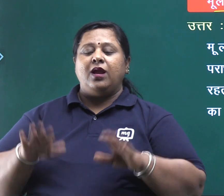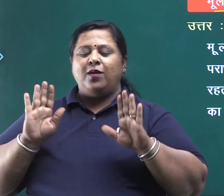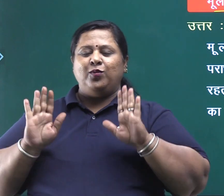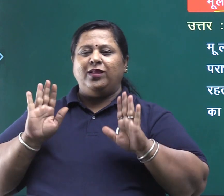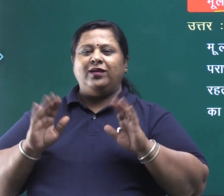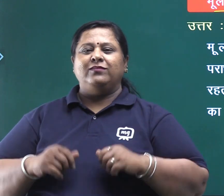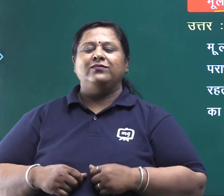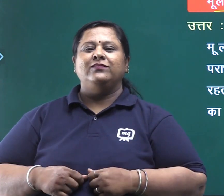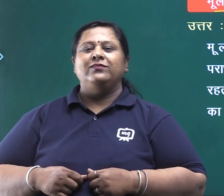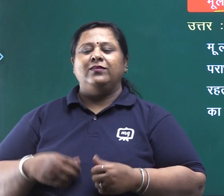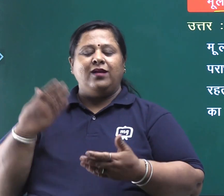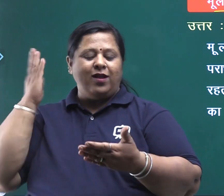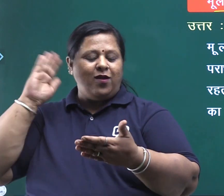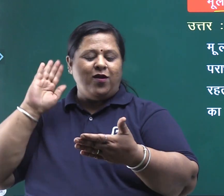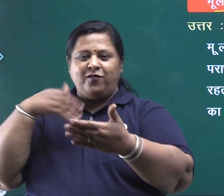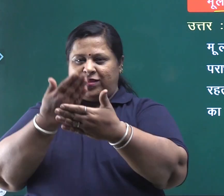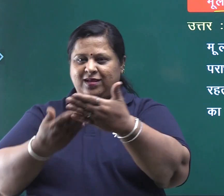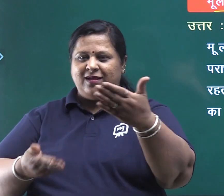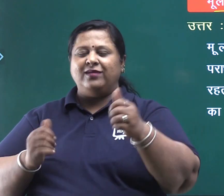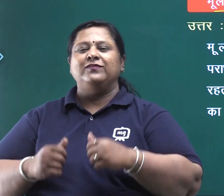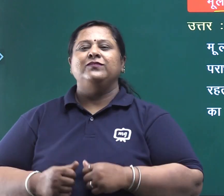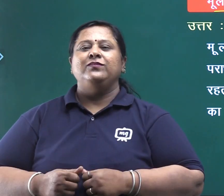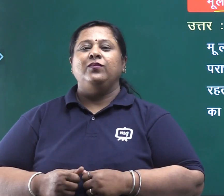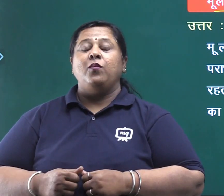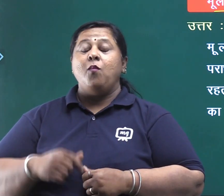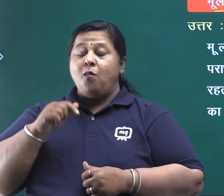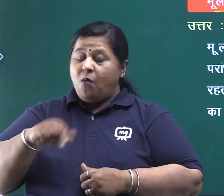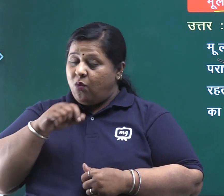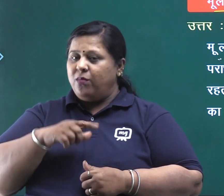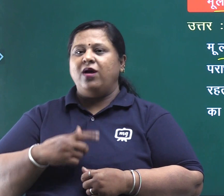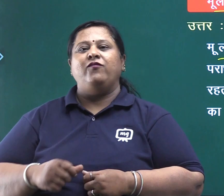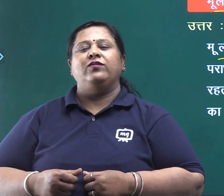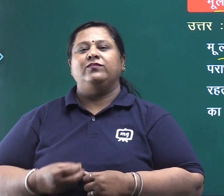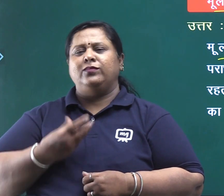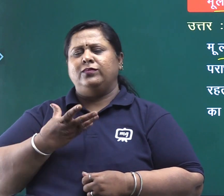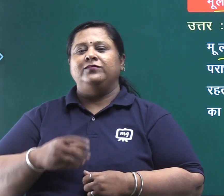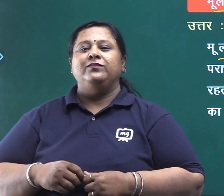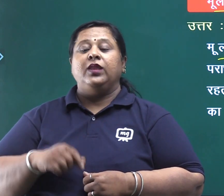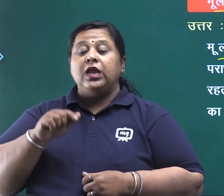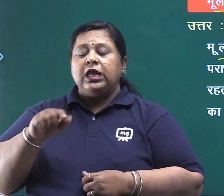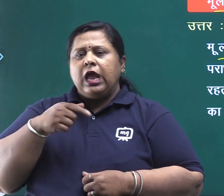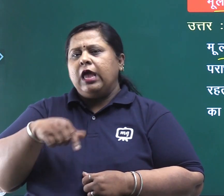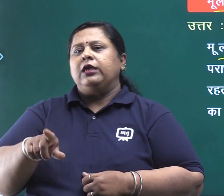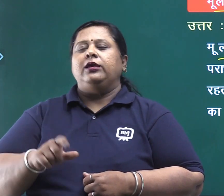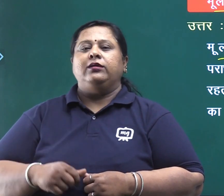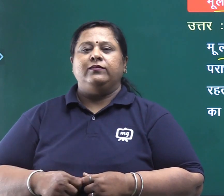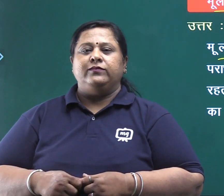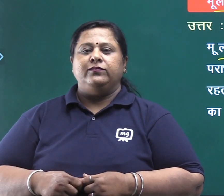कठपुतली कविता का मूल भाव यह है कि